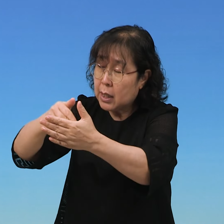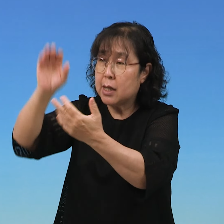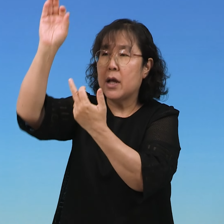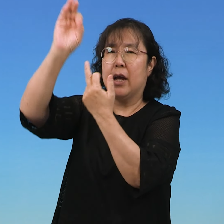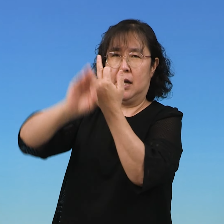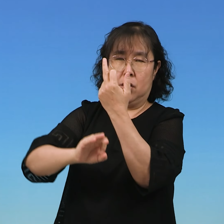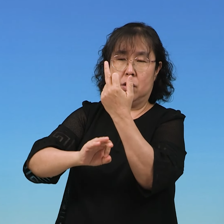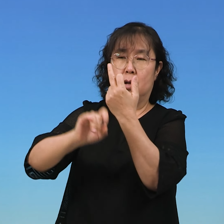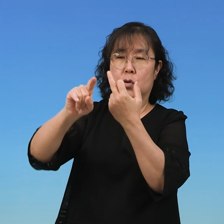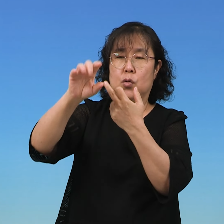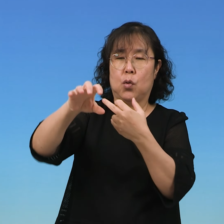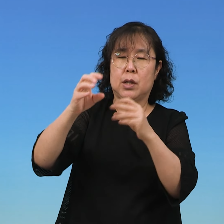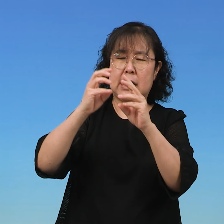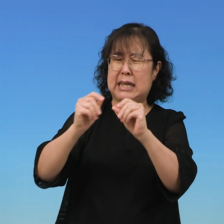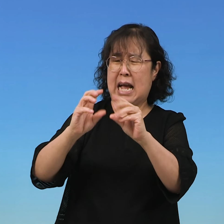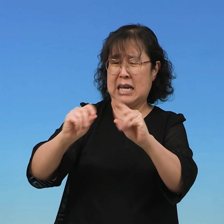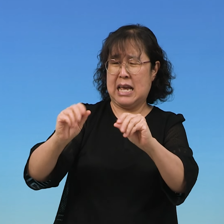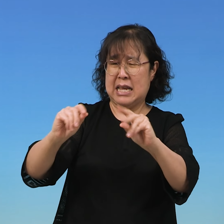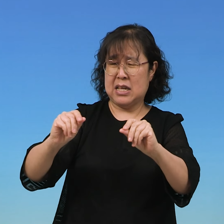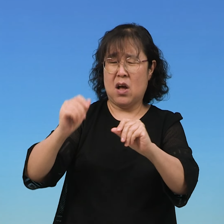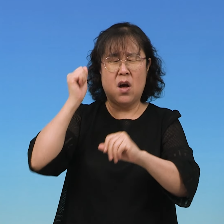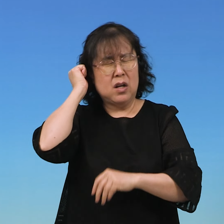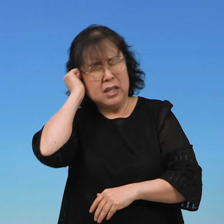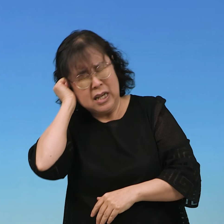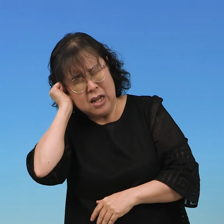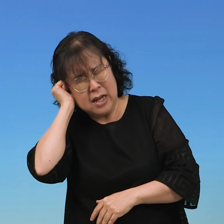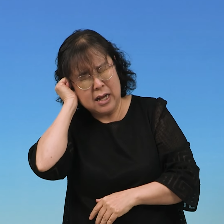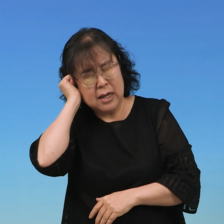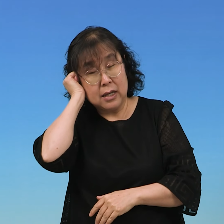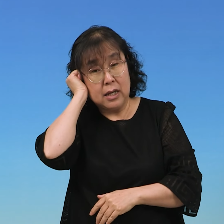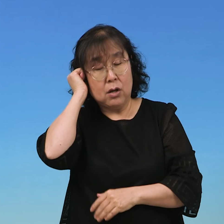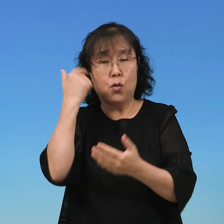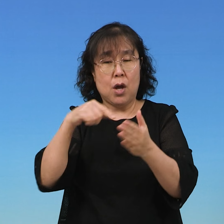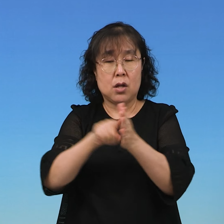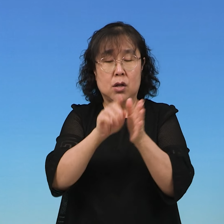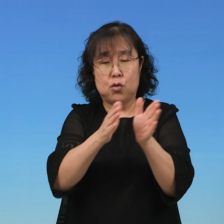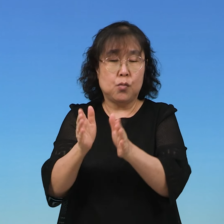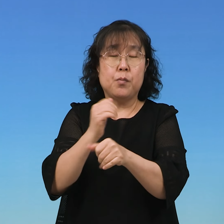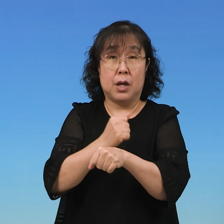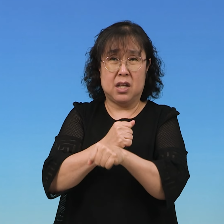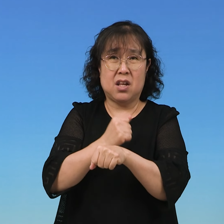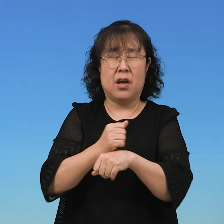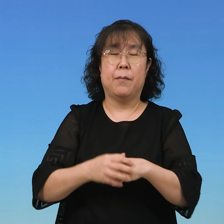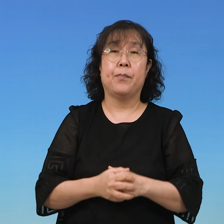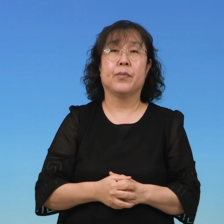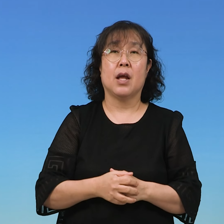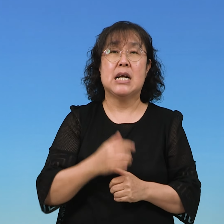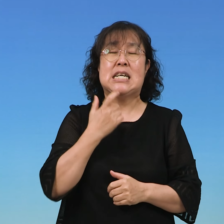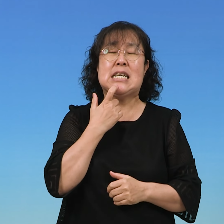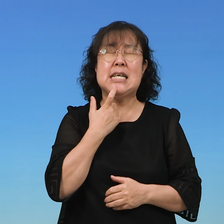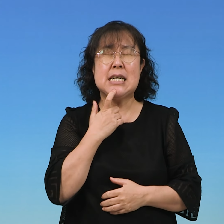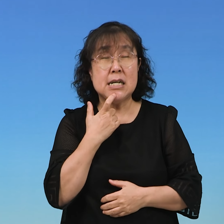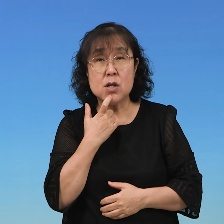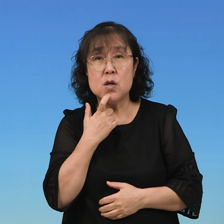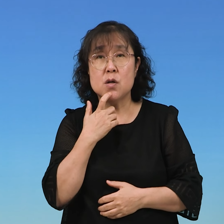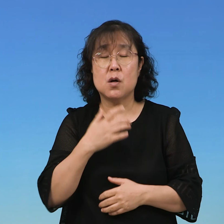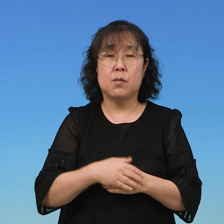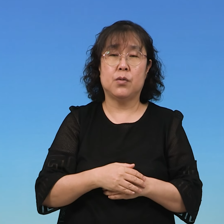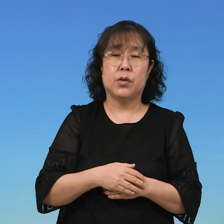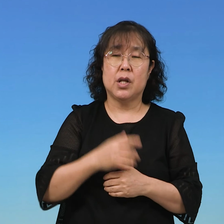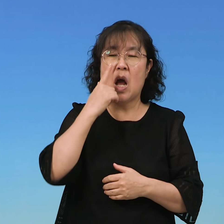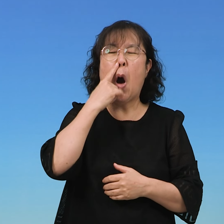거기서 유숙하려고 그곳에 한 돌을 가져다가 베개로 삼고 거기 누워 자더니 어떤 상황인지 아시겠죠? 여러분, 이